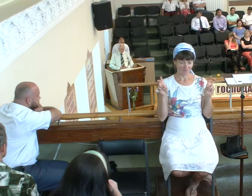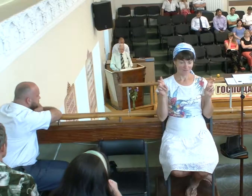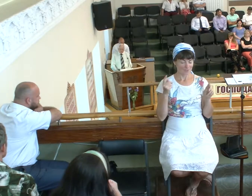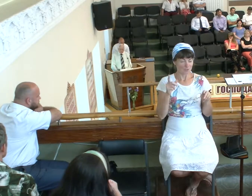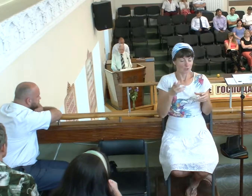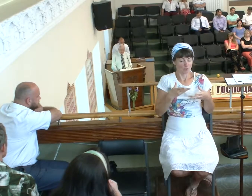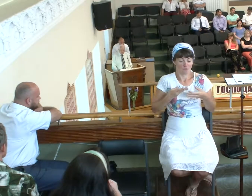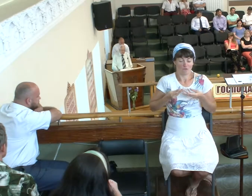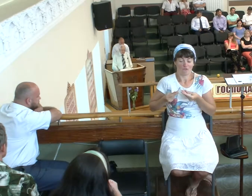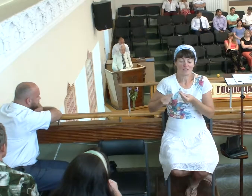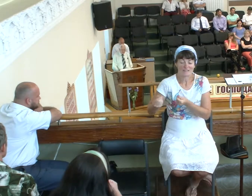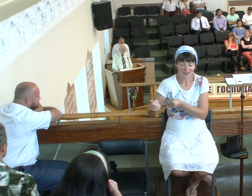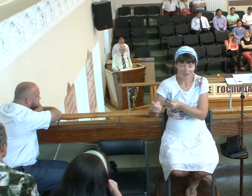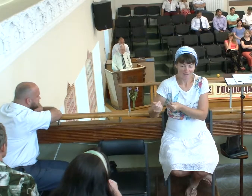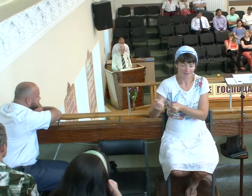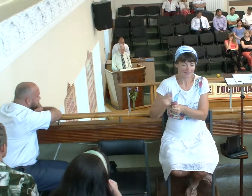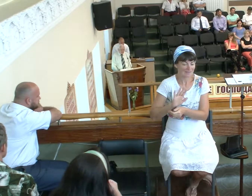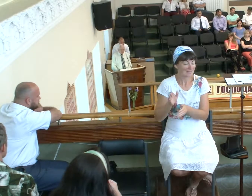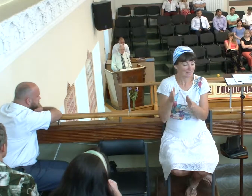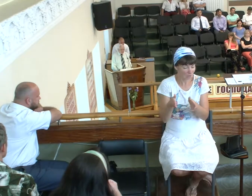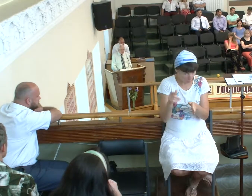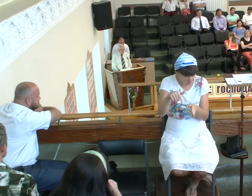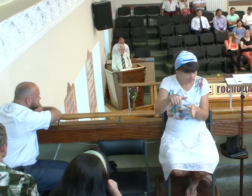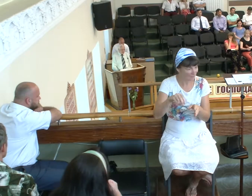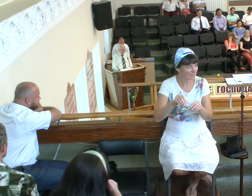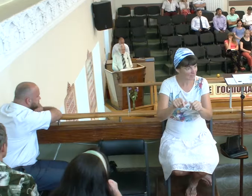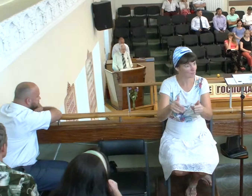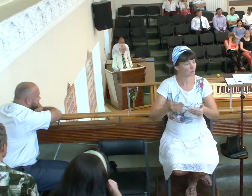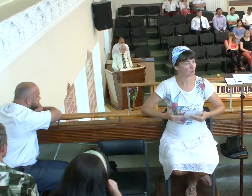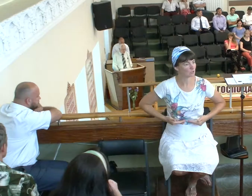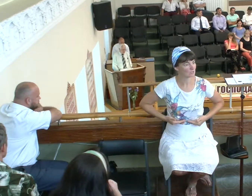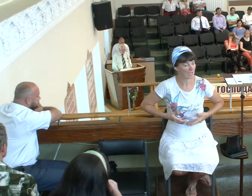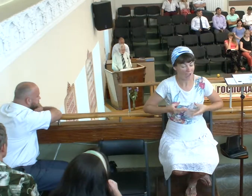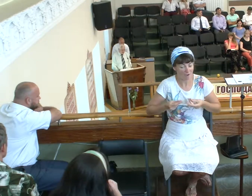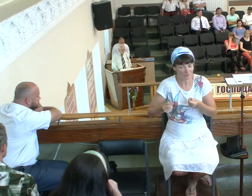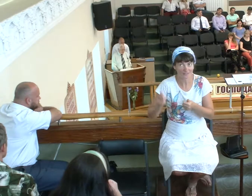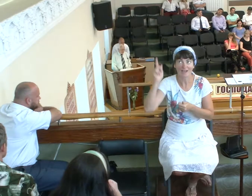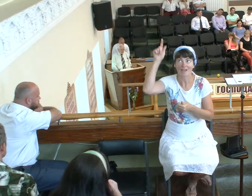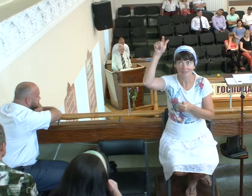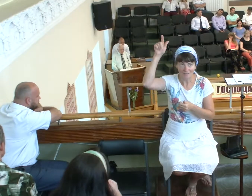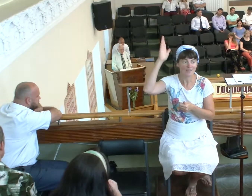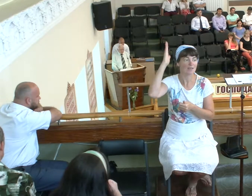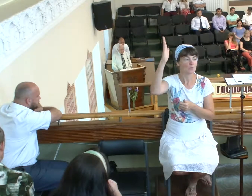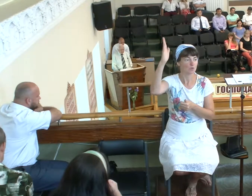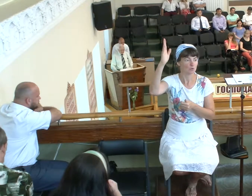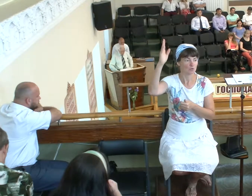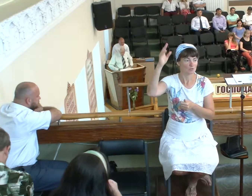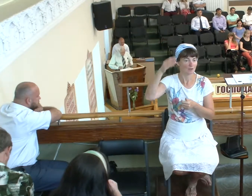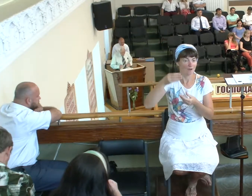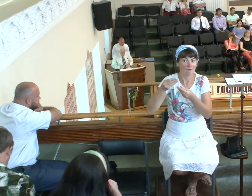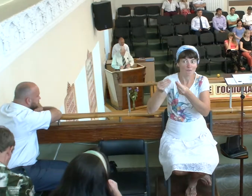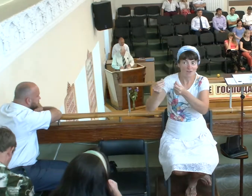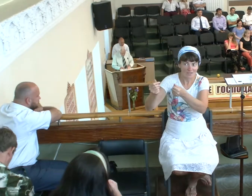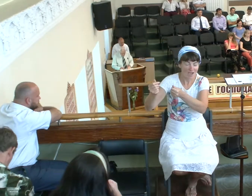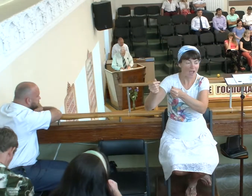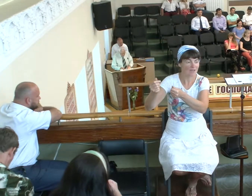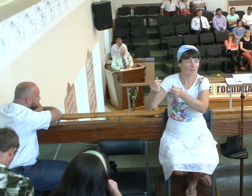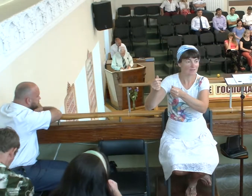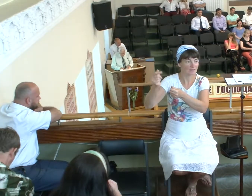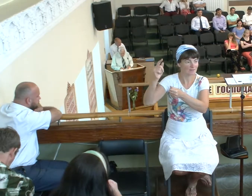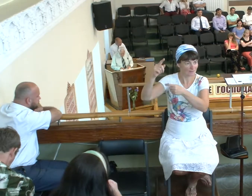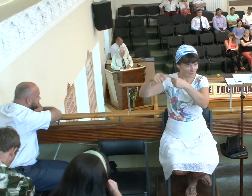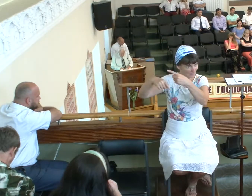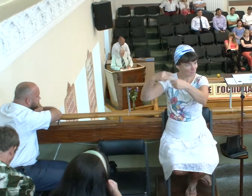не только на земную жизнь, она влияет на нашу вечность. Она влияет на то, где